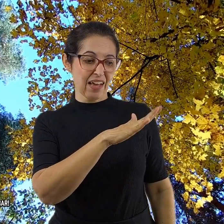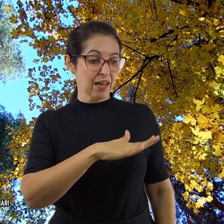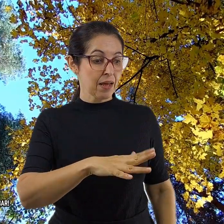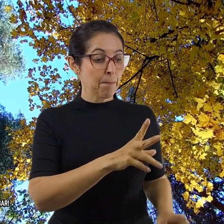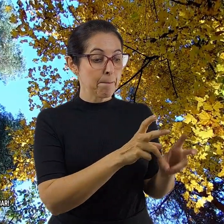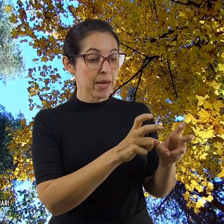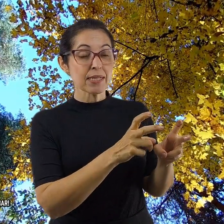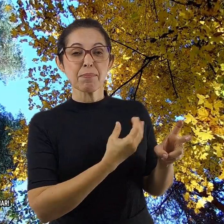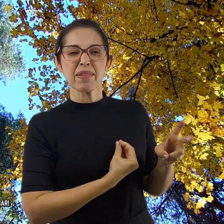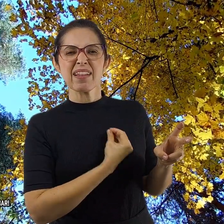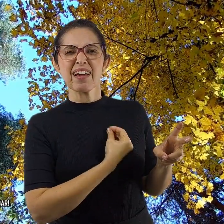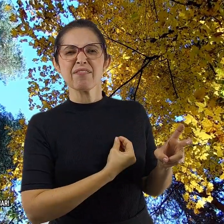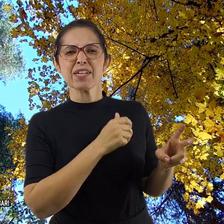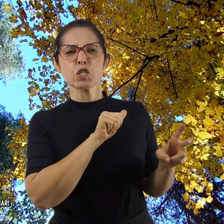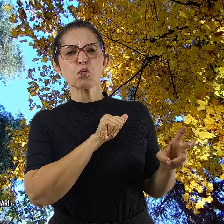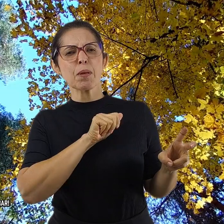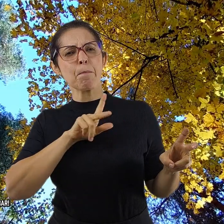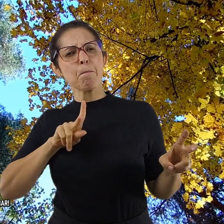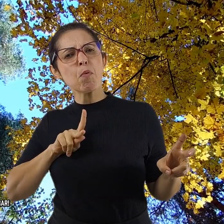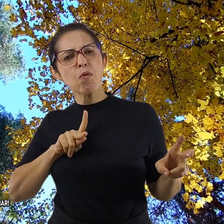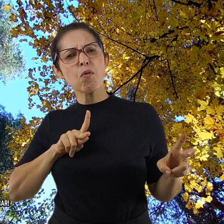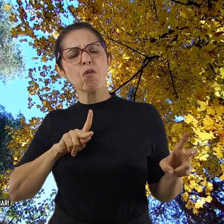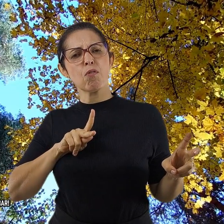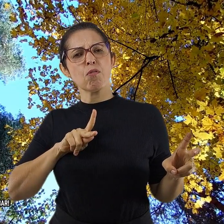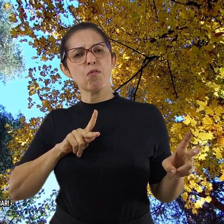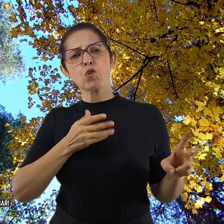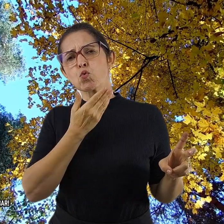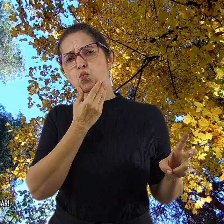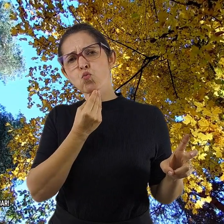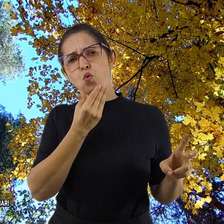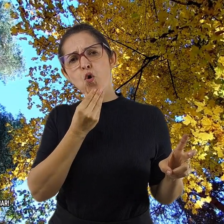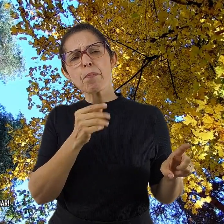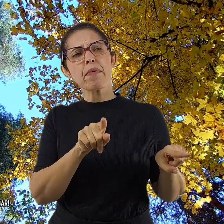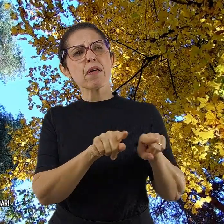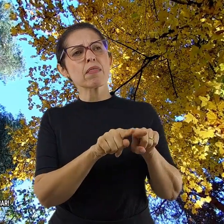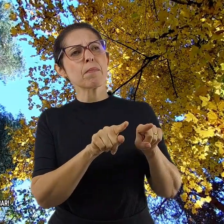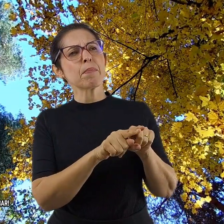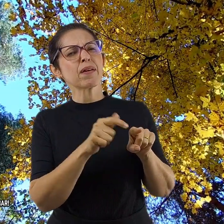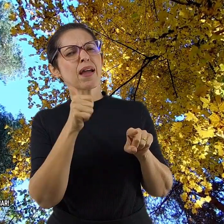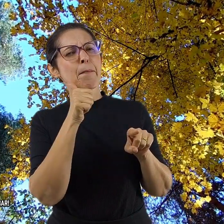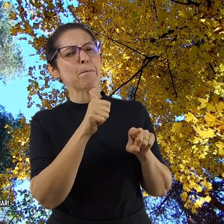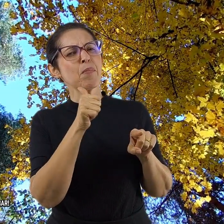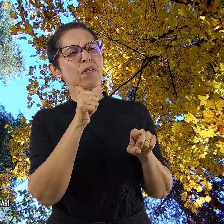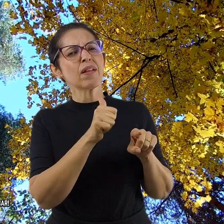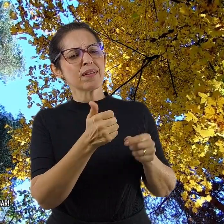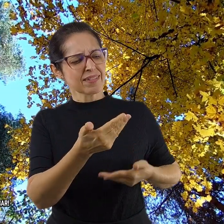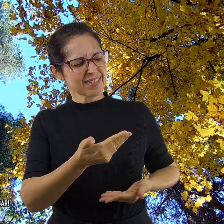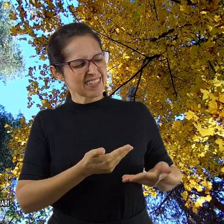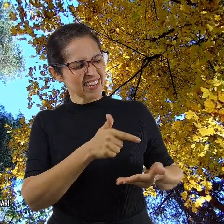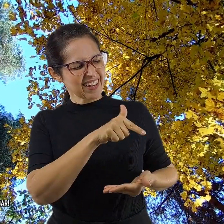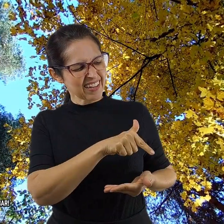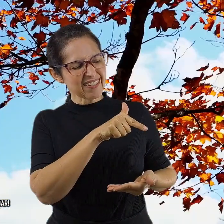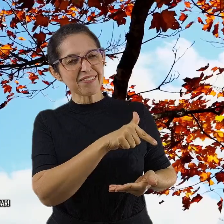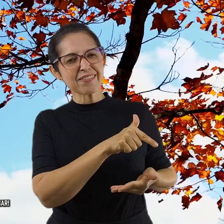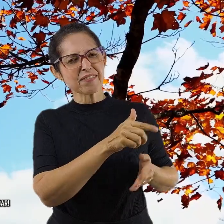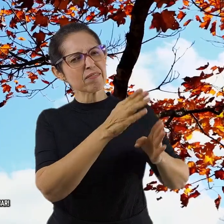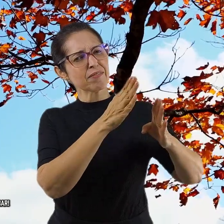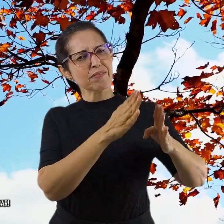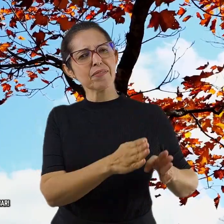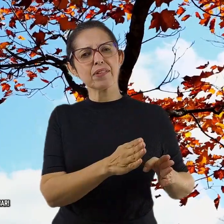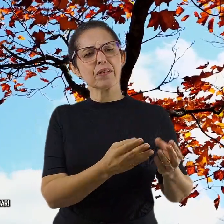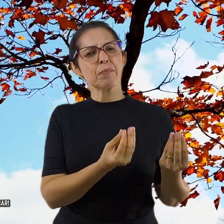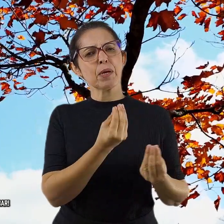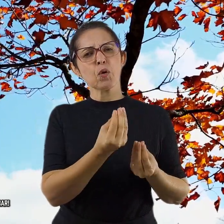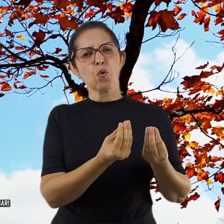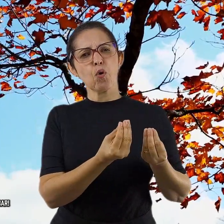apóstolos, na vida daquelas primeiras irmãs, aquelas primeiras servas de Deus. E como é que surgiu